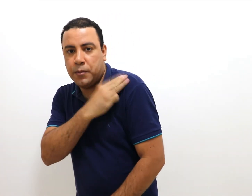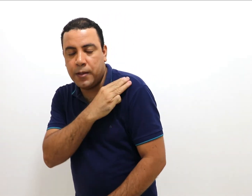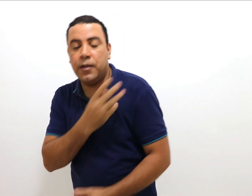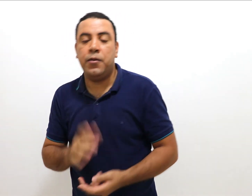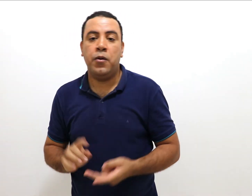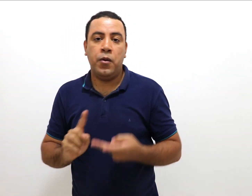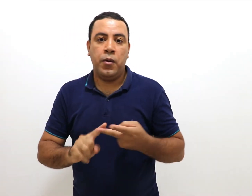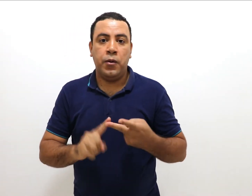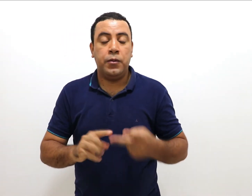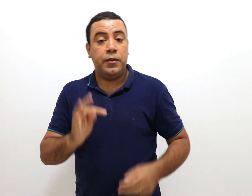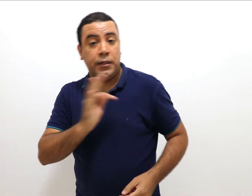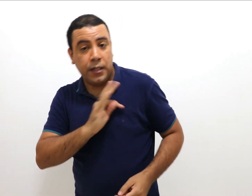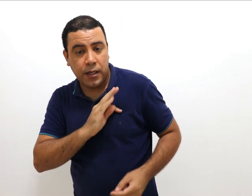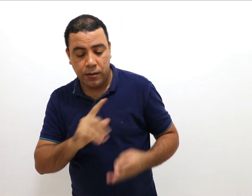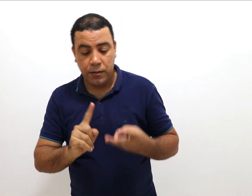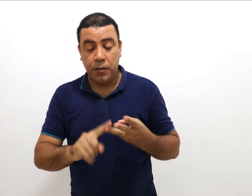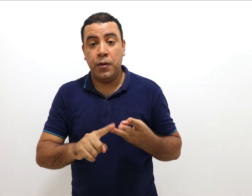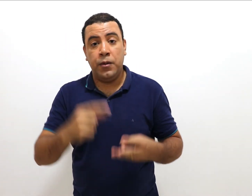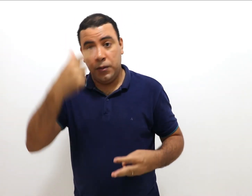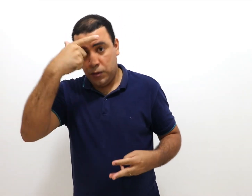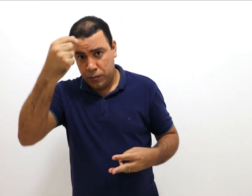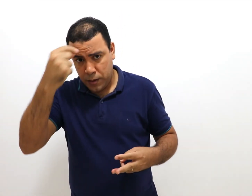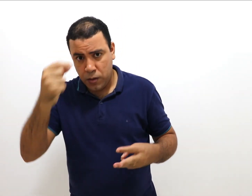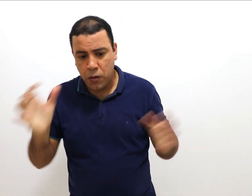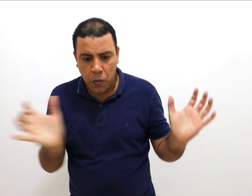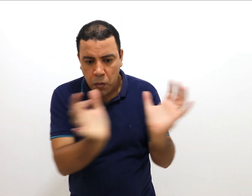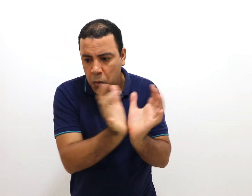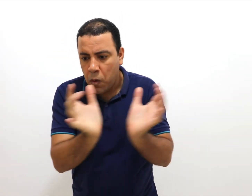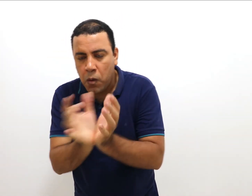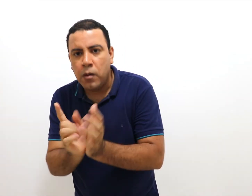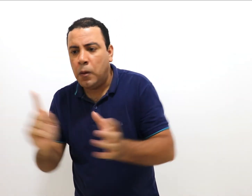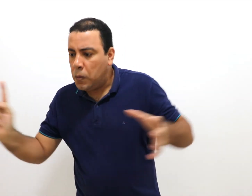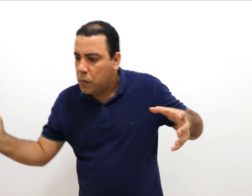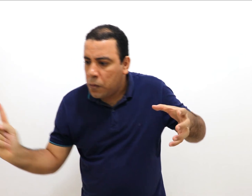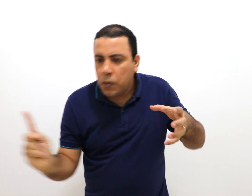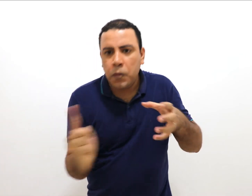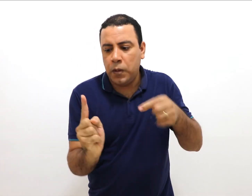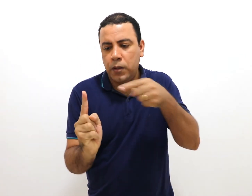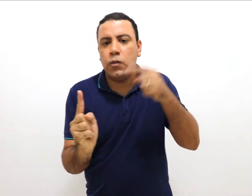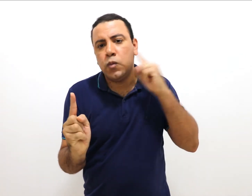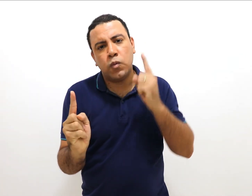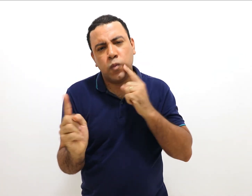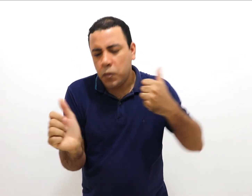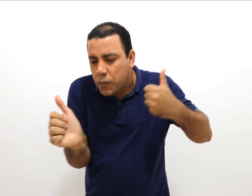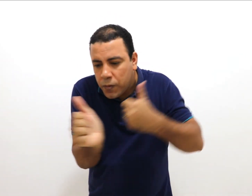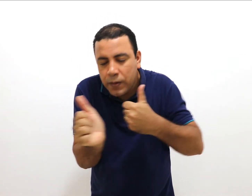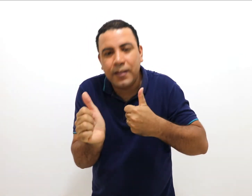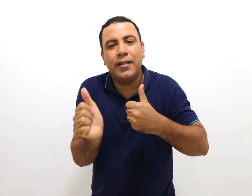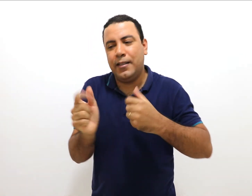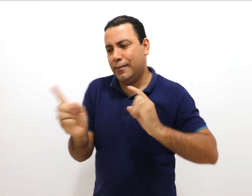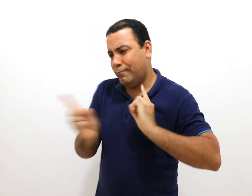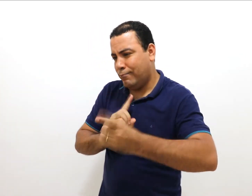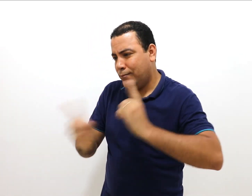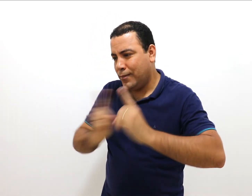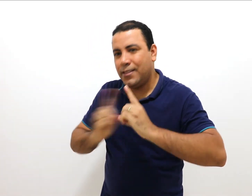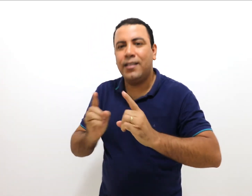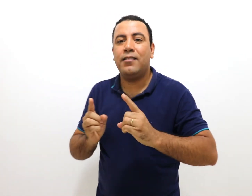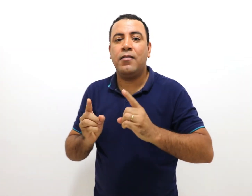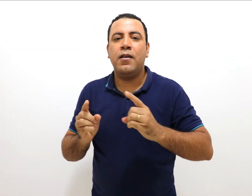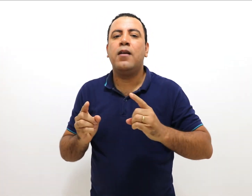cursos superiores, houve a participação dos estudantes, aproximando o diálogo com o estudante